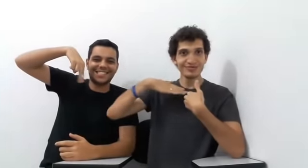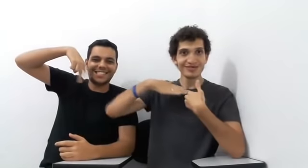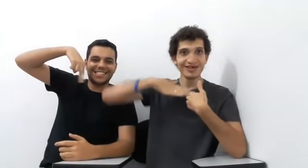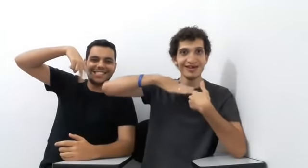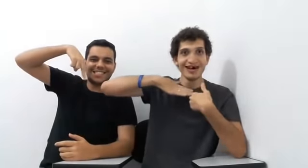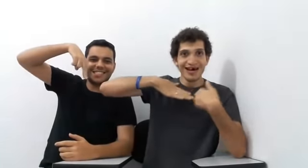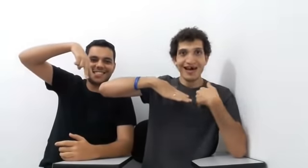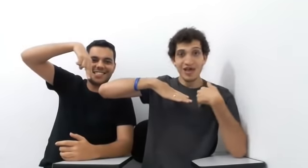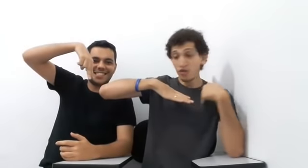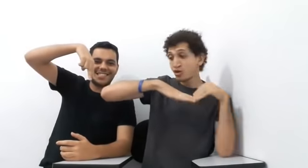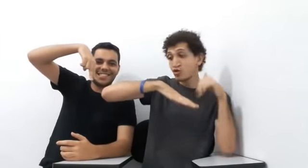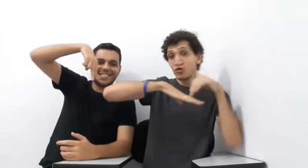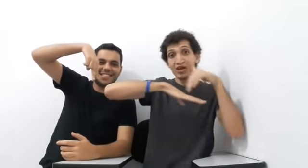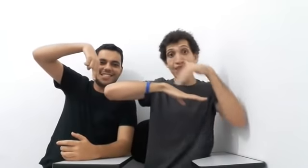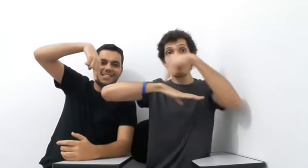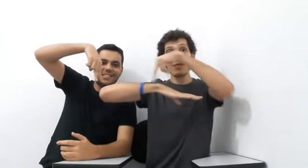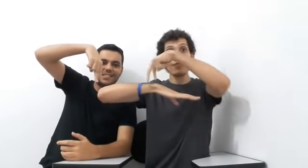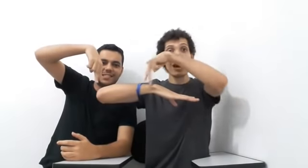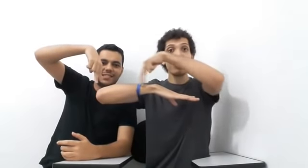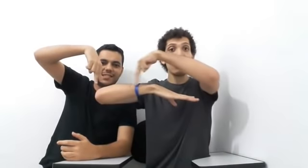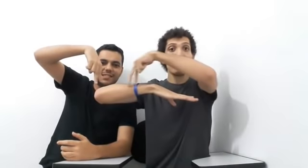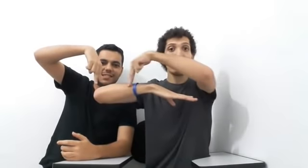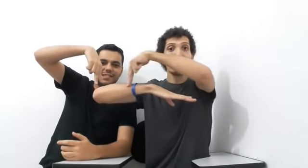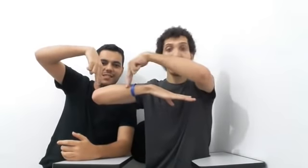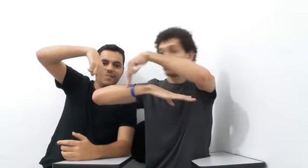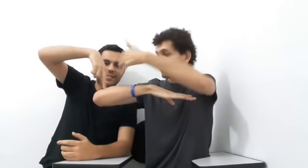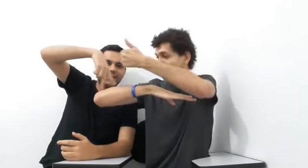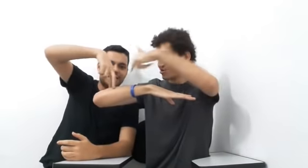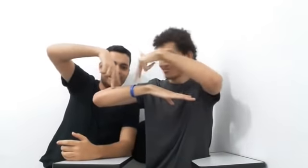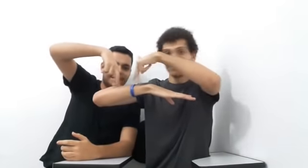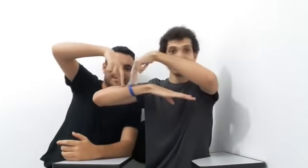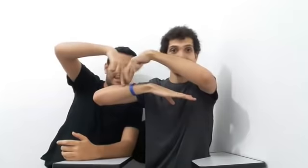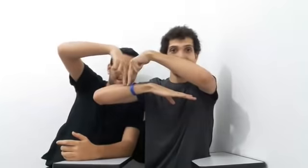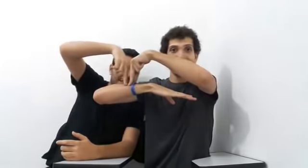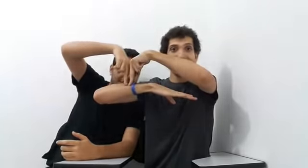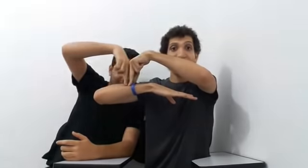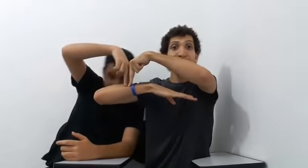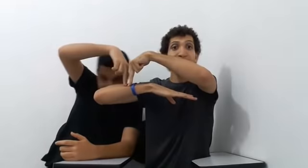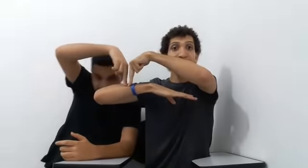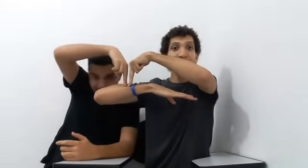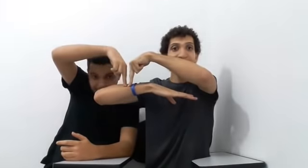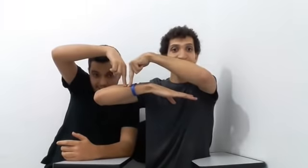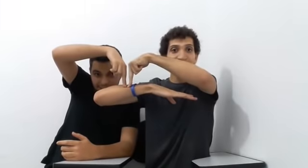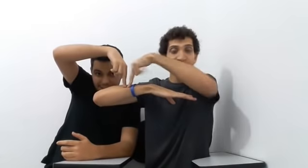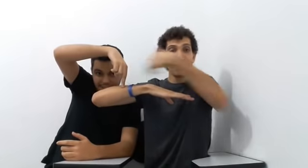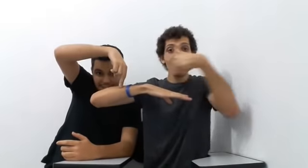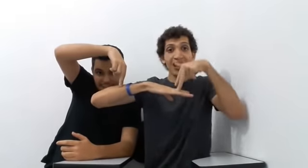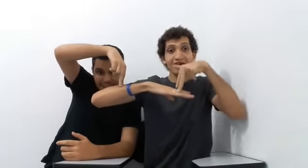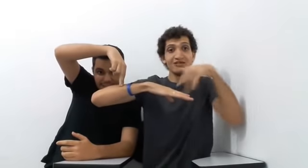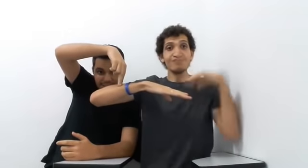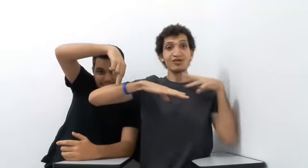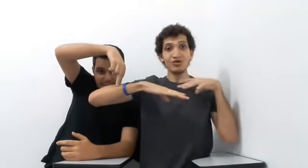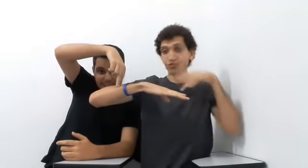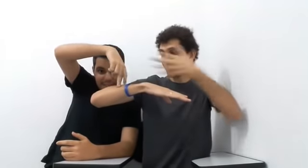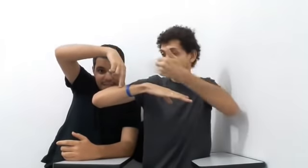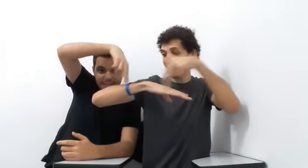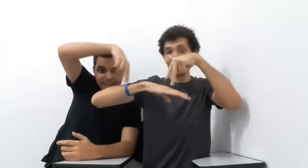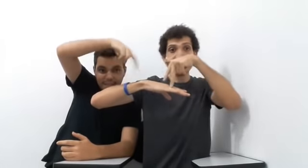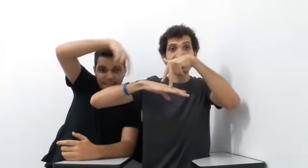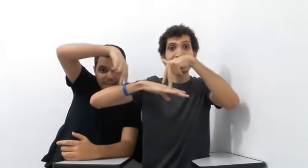né? Eu preciso ir até metade e ele até metade, né? Até metade. Eu vou ficar aqui preguiçoso, vem, esperar